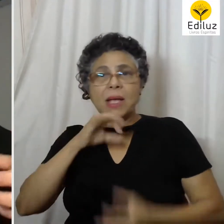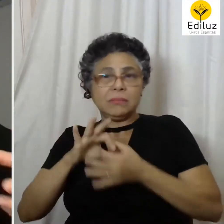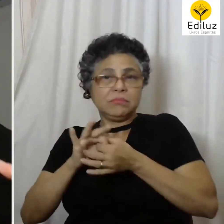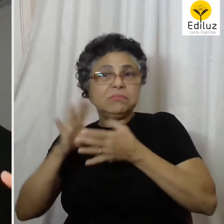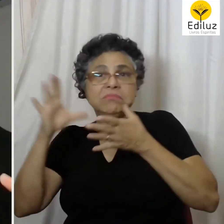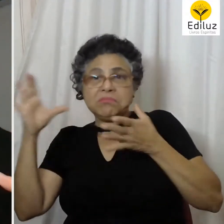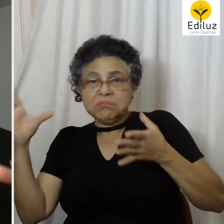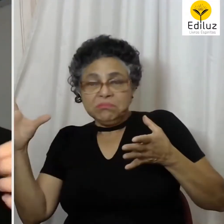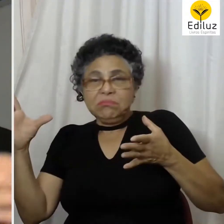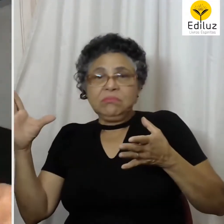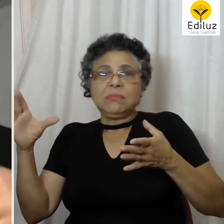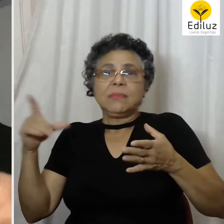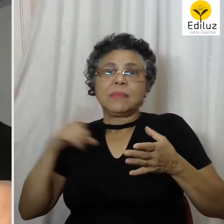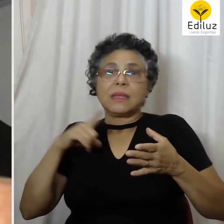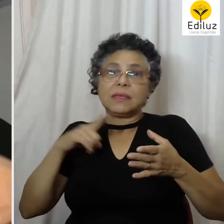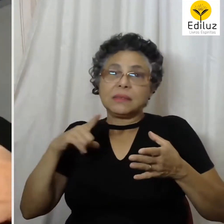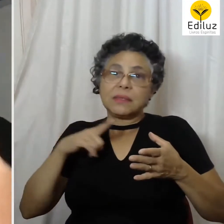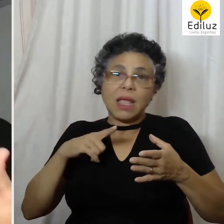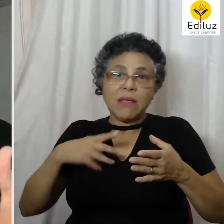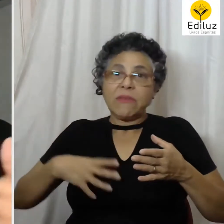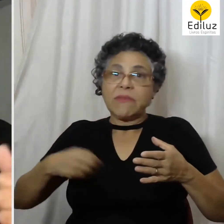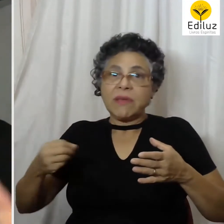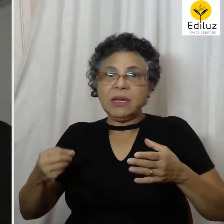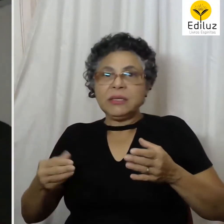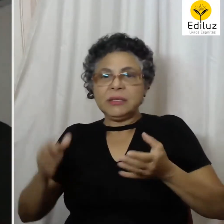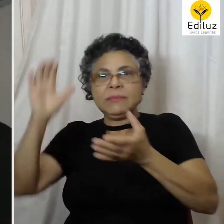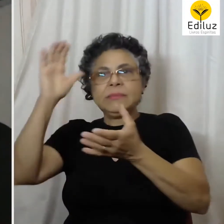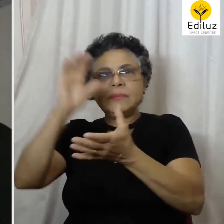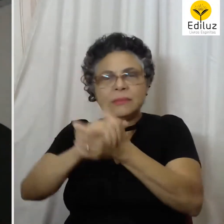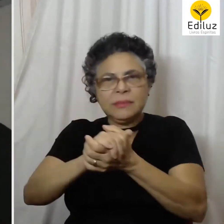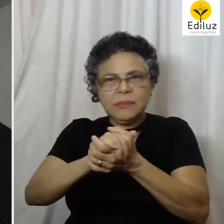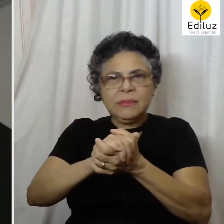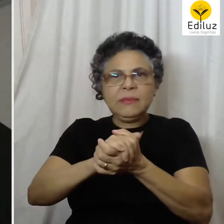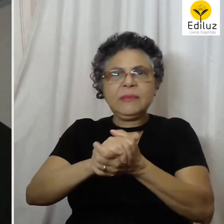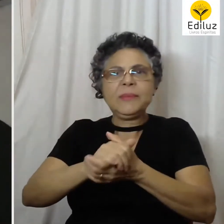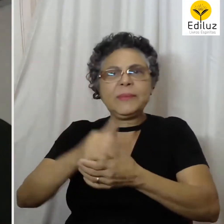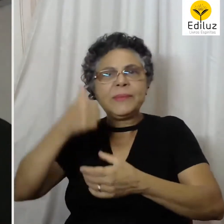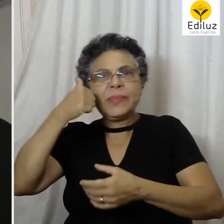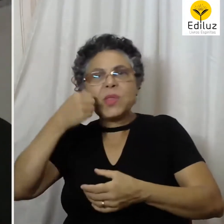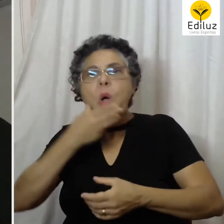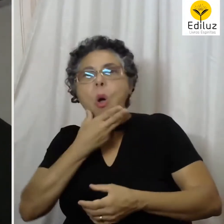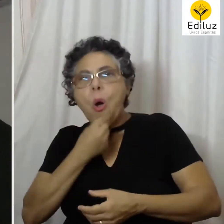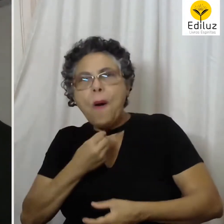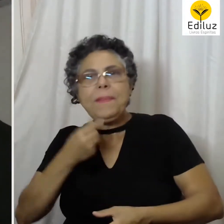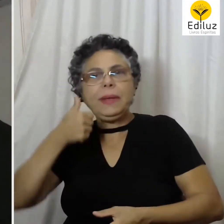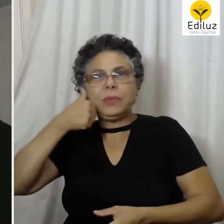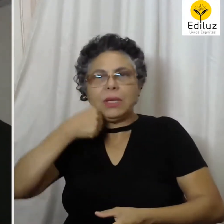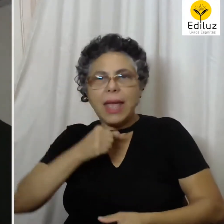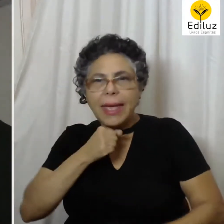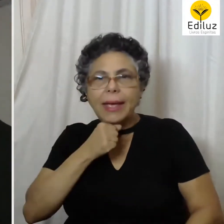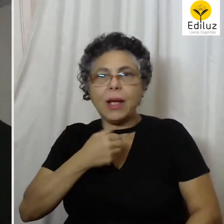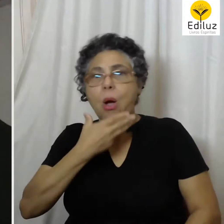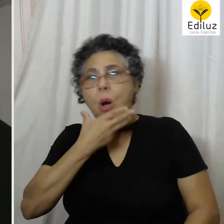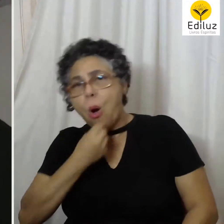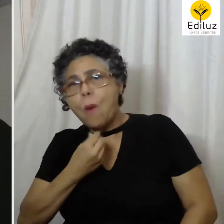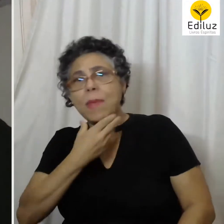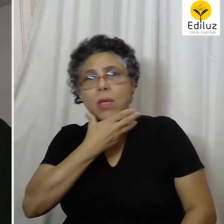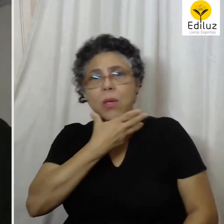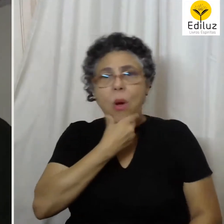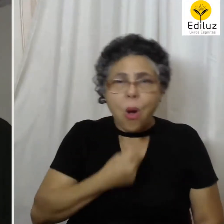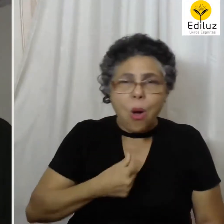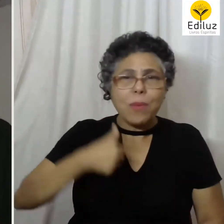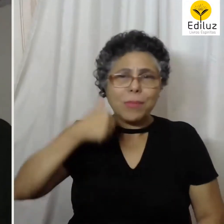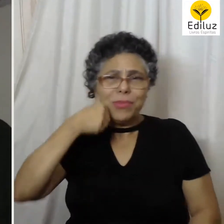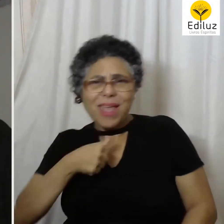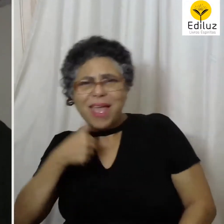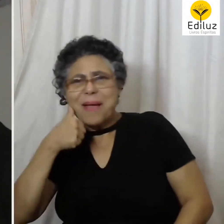filhos de casais héteros, filhos de casais homossexuais. Então, aí já estamos